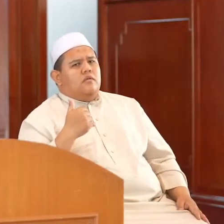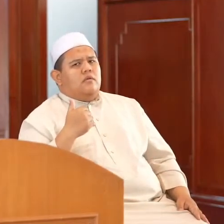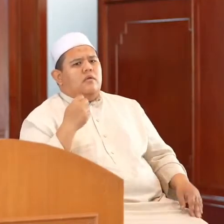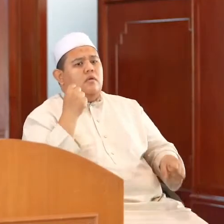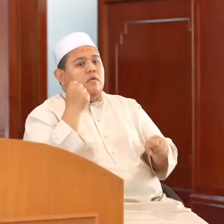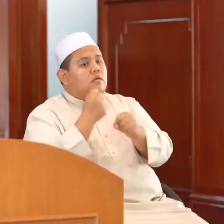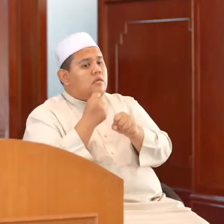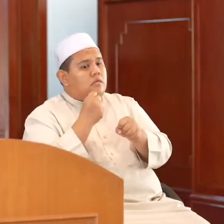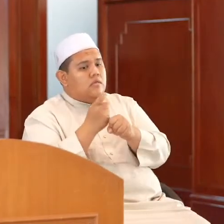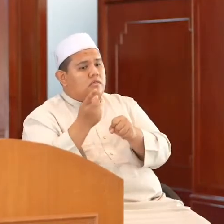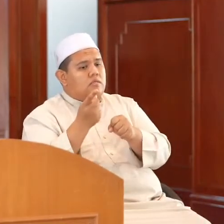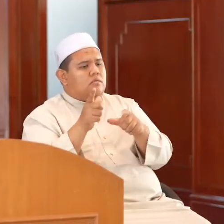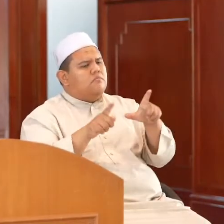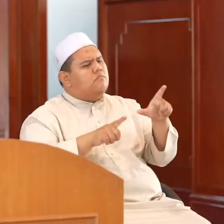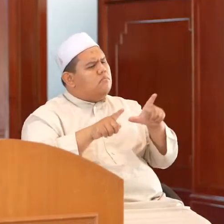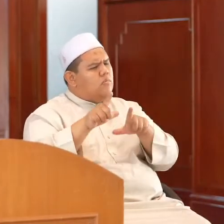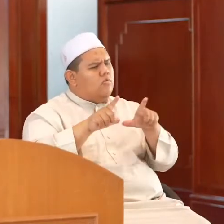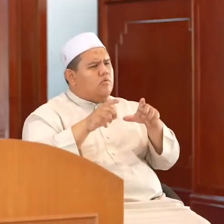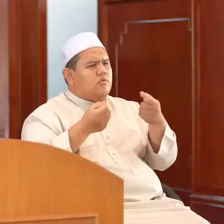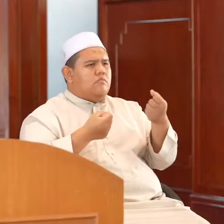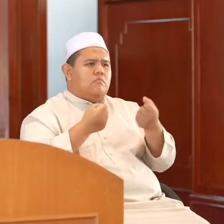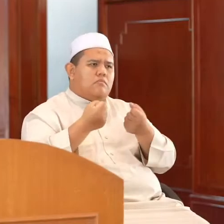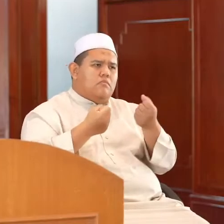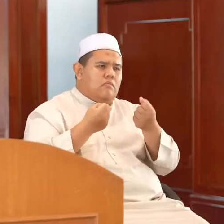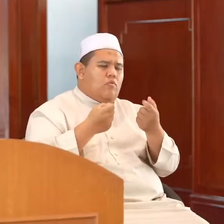kerjanya pemandu lori,